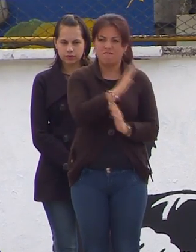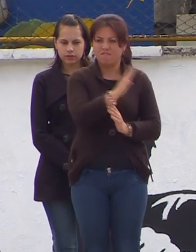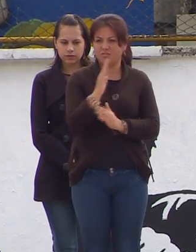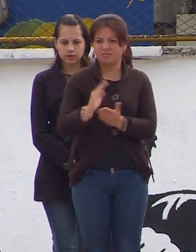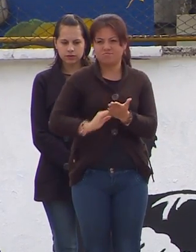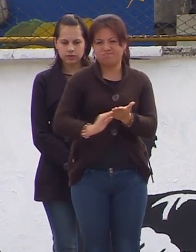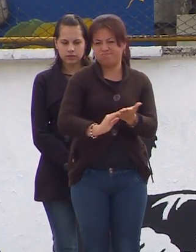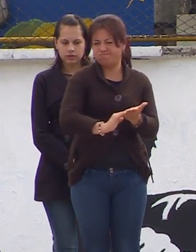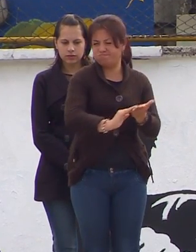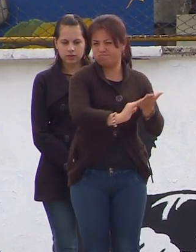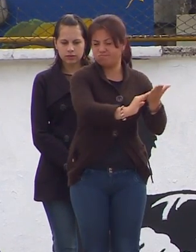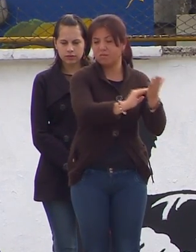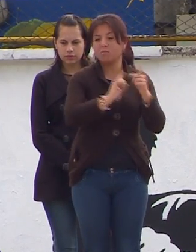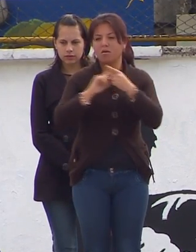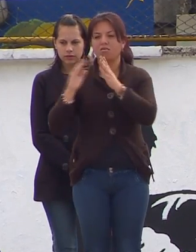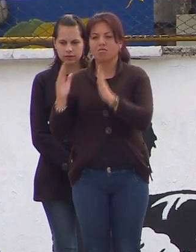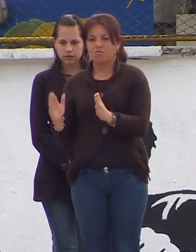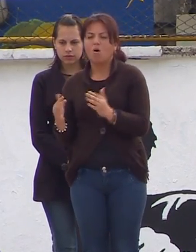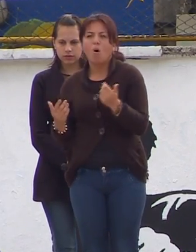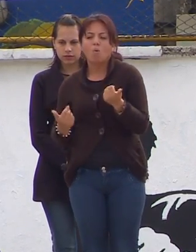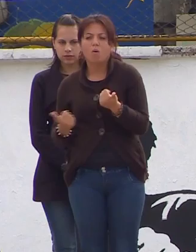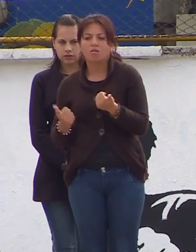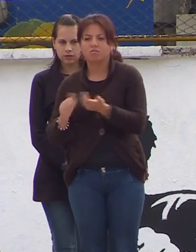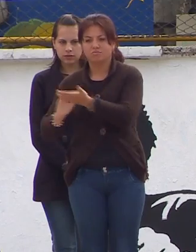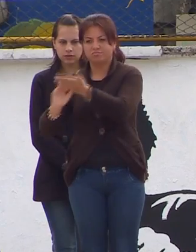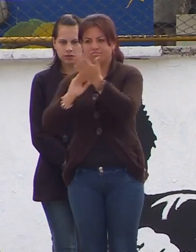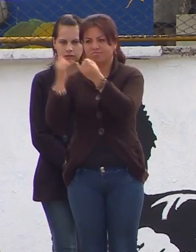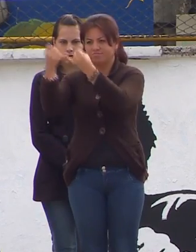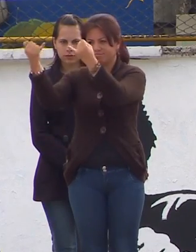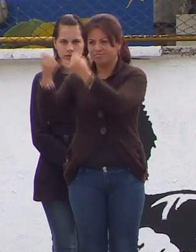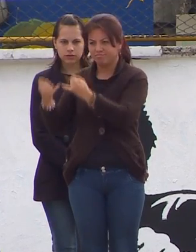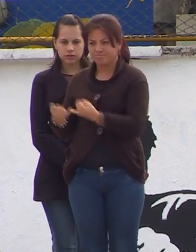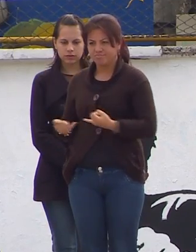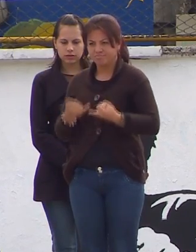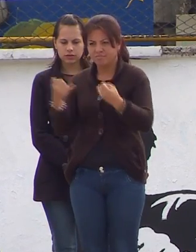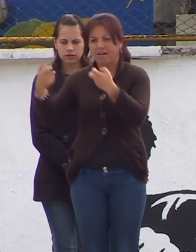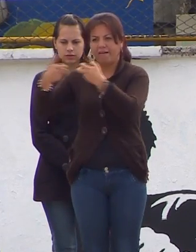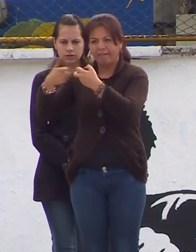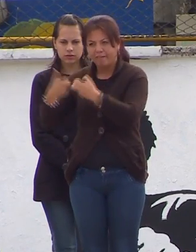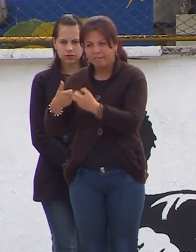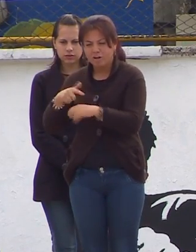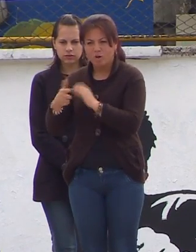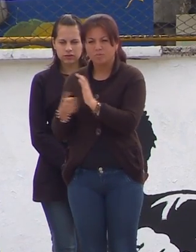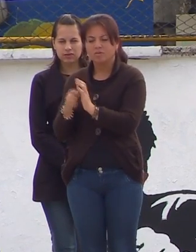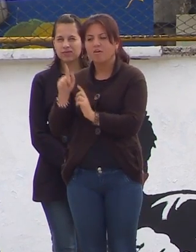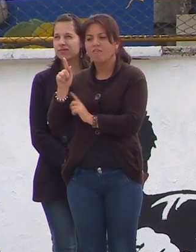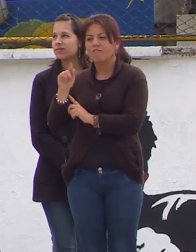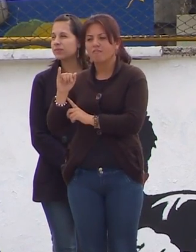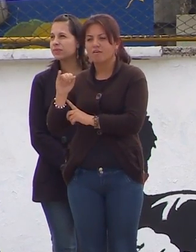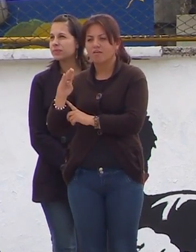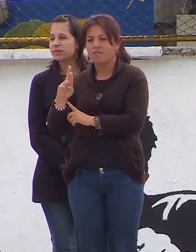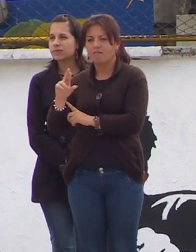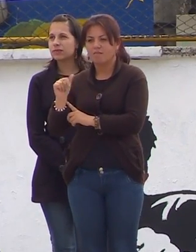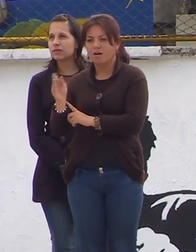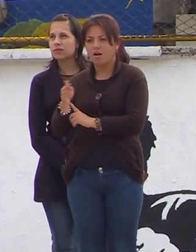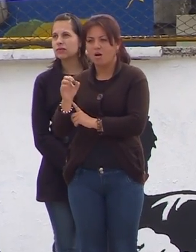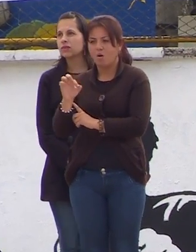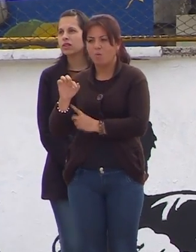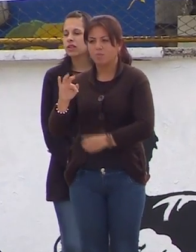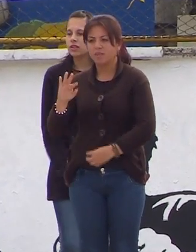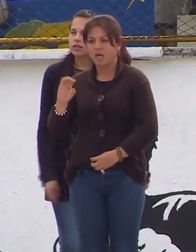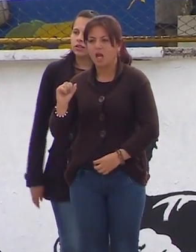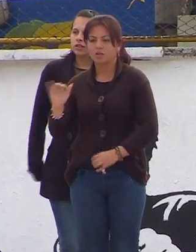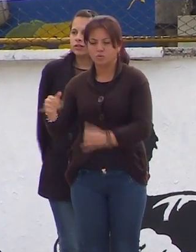primera fase con cableado estructural, eléctrico y de fibra óptica completamente